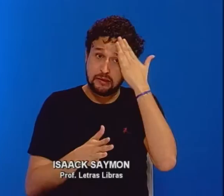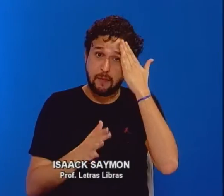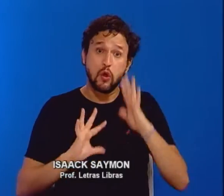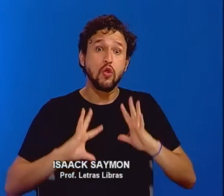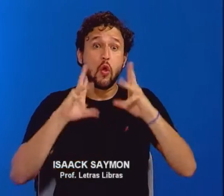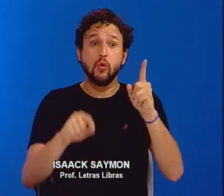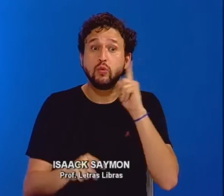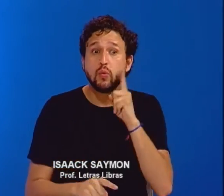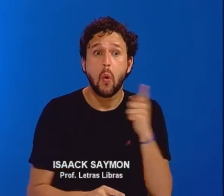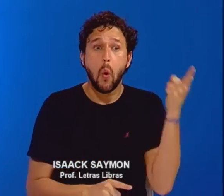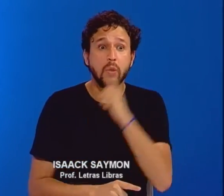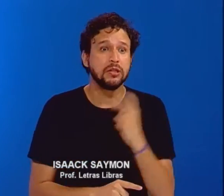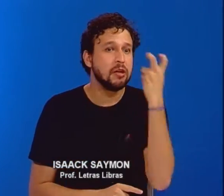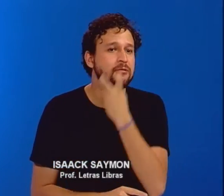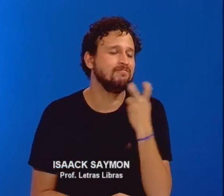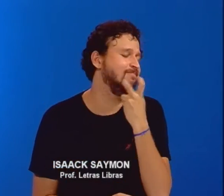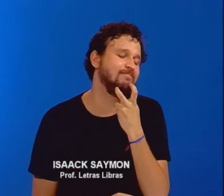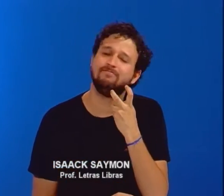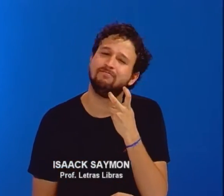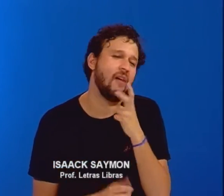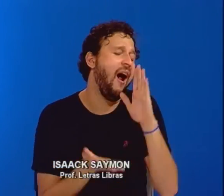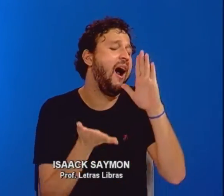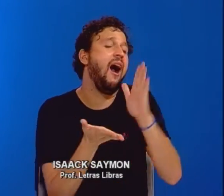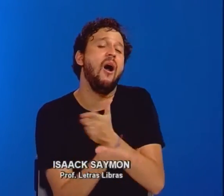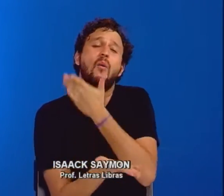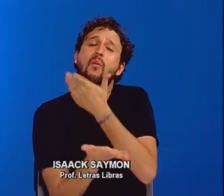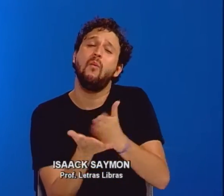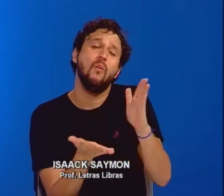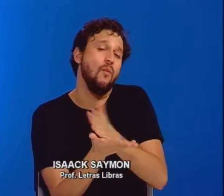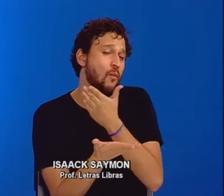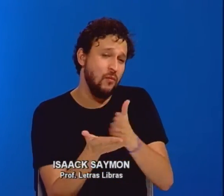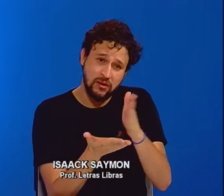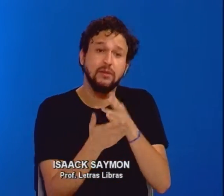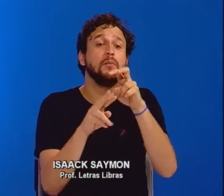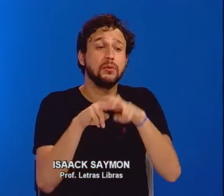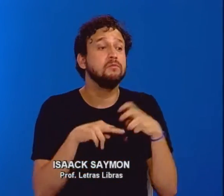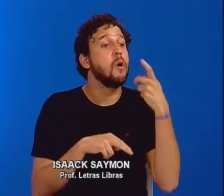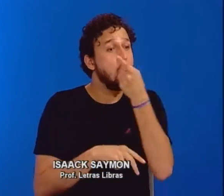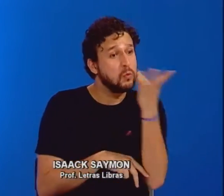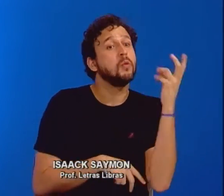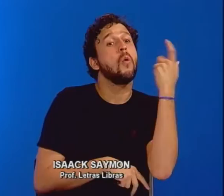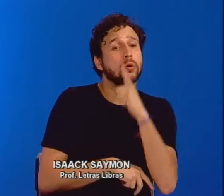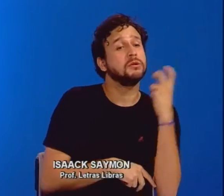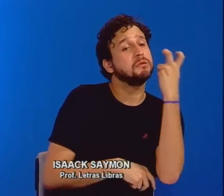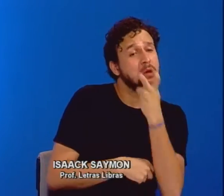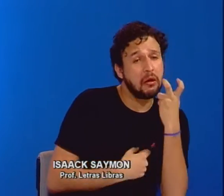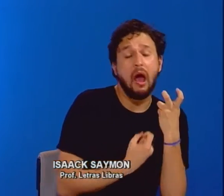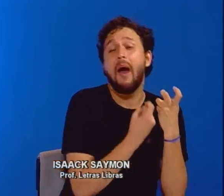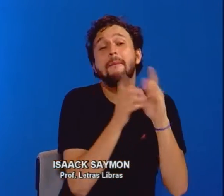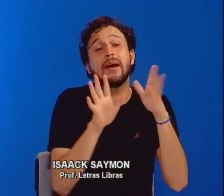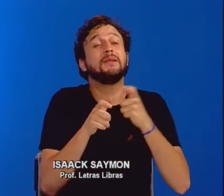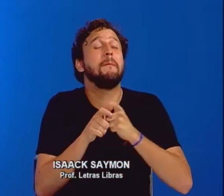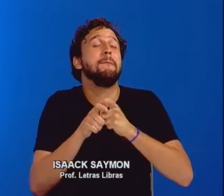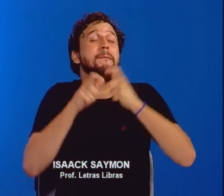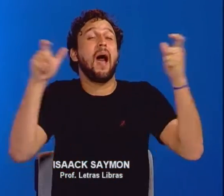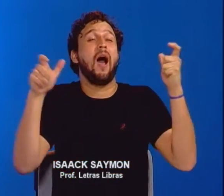normalmente, não precisa falar gesticulando muito. Tem algumas pessoas que não conseguem fazer a leitura labial, né? Depende do treino de cada